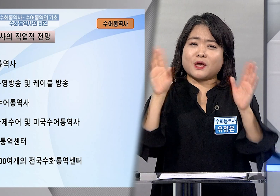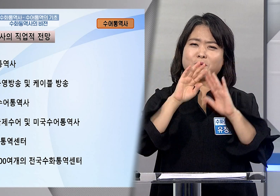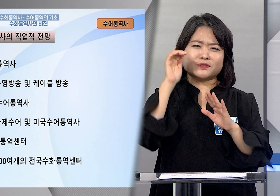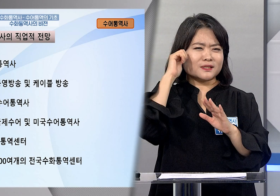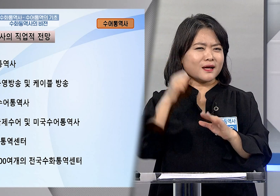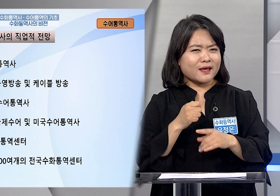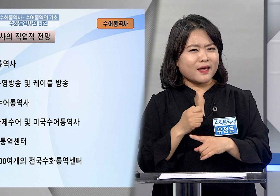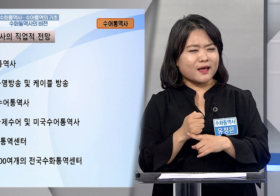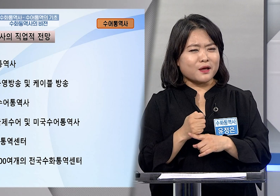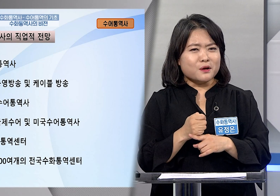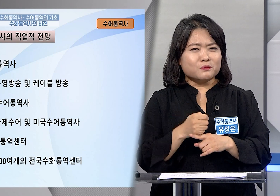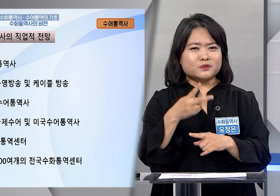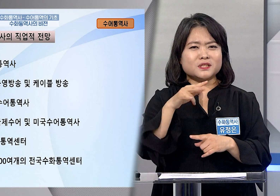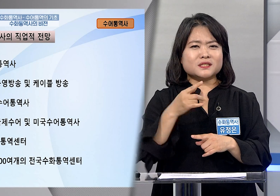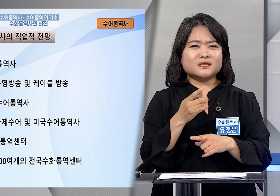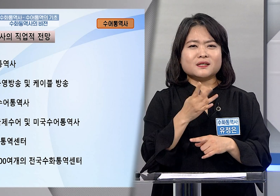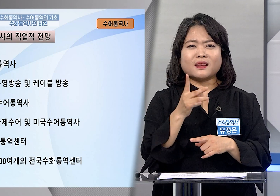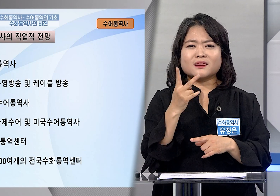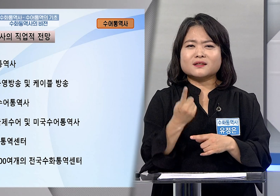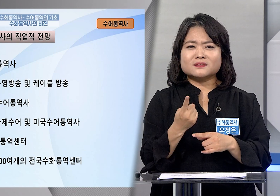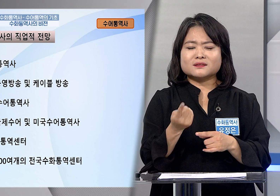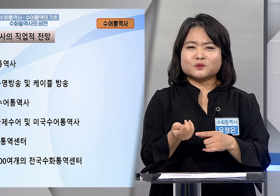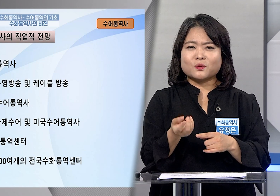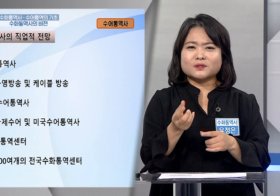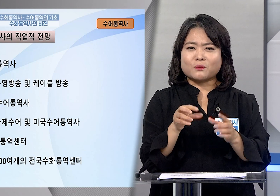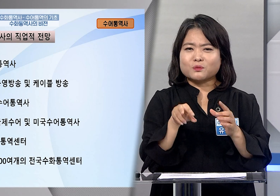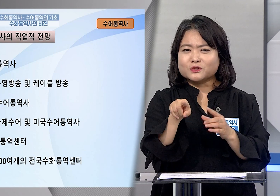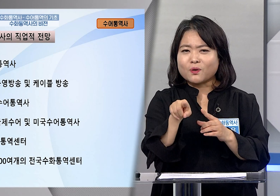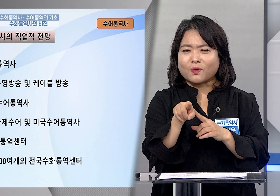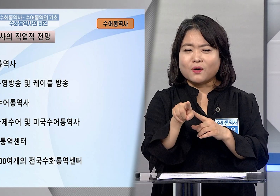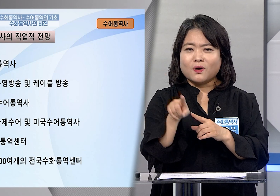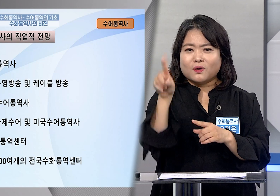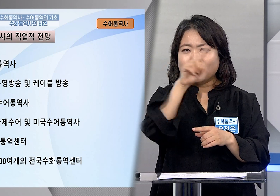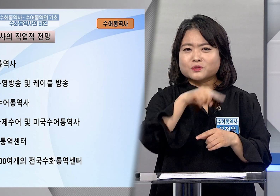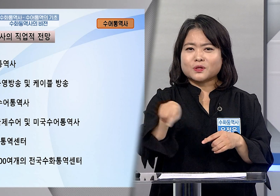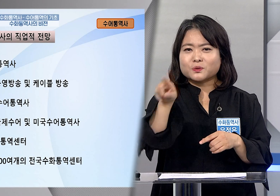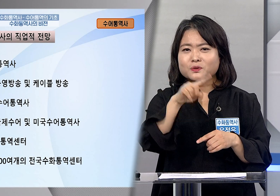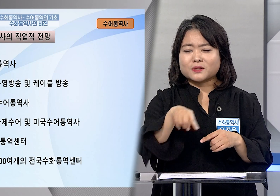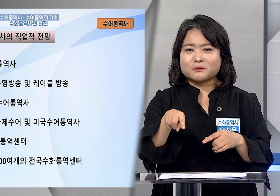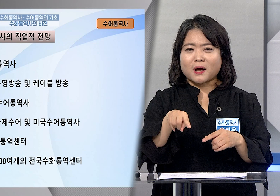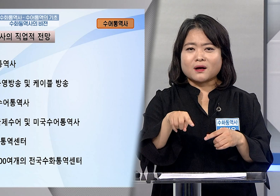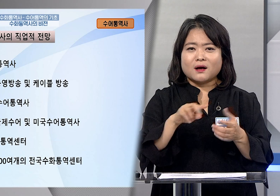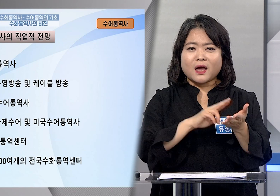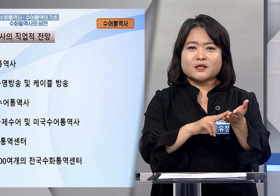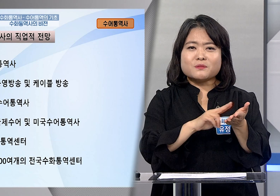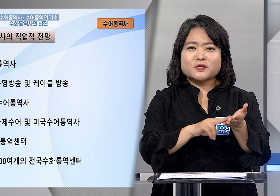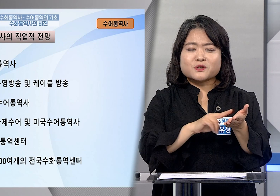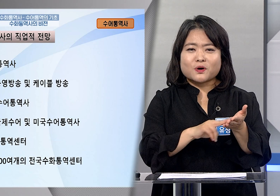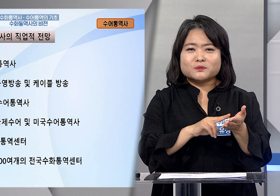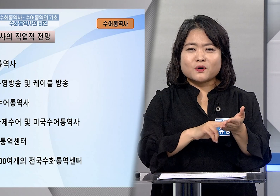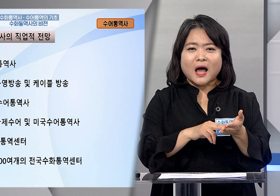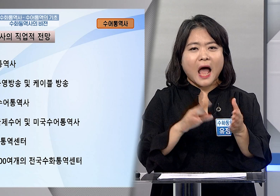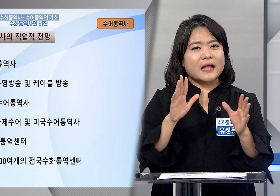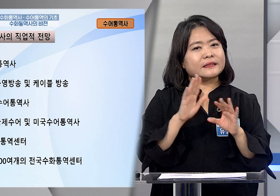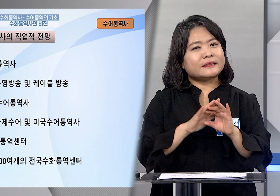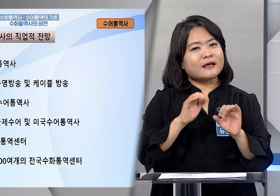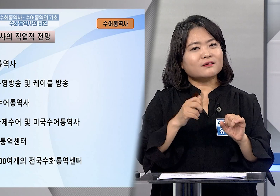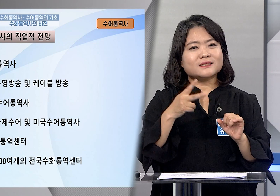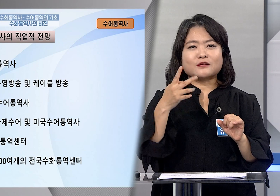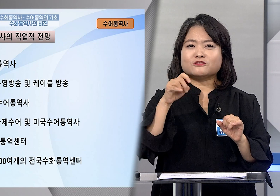새벽 시간에 뭐 디즈니랜드 이런 거 돌리다 보면요. 수화 통역이 막 애니메이션 뭐 안녕 자두야